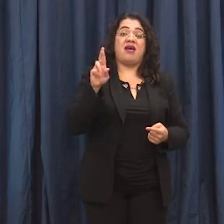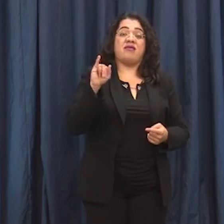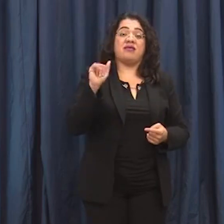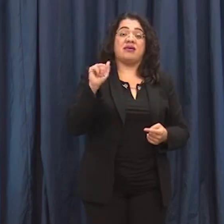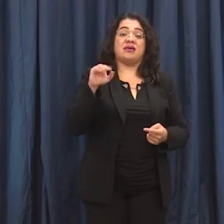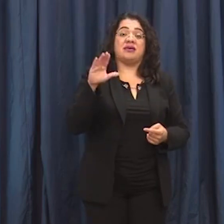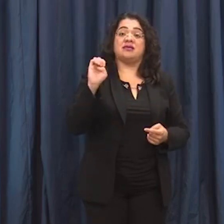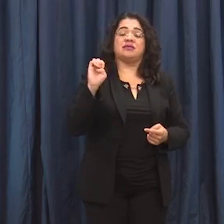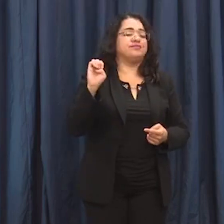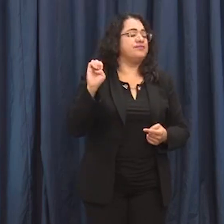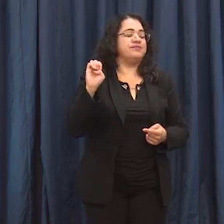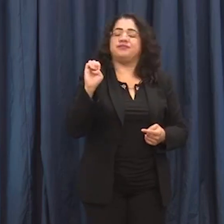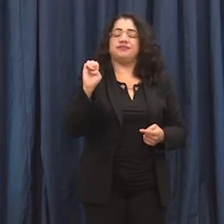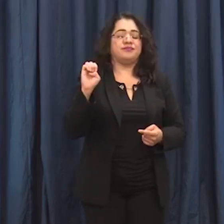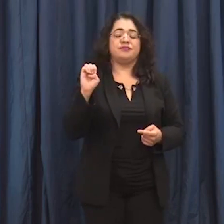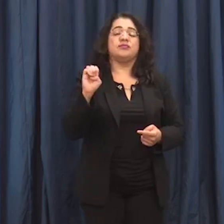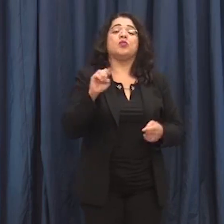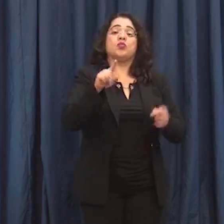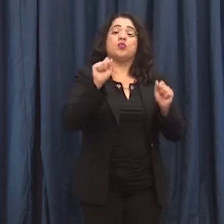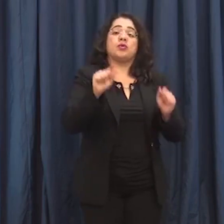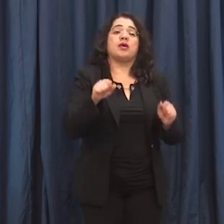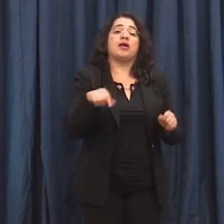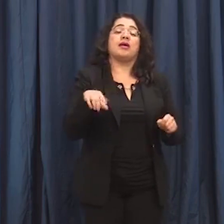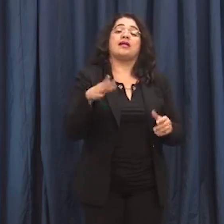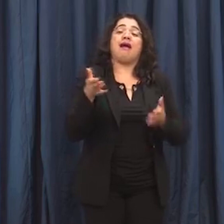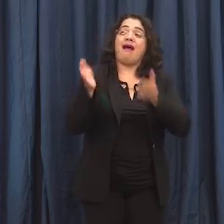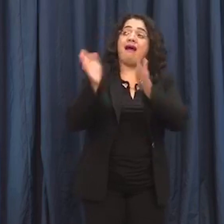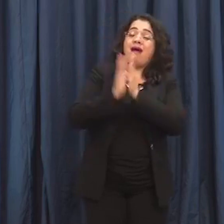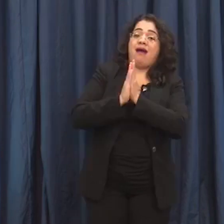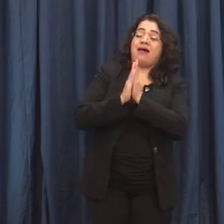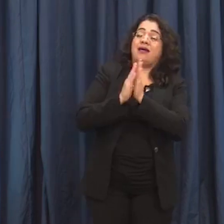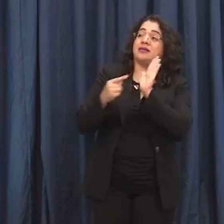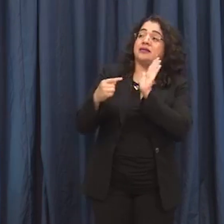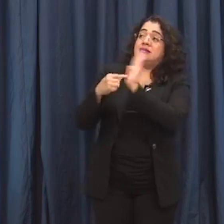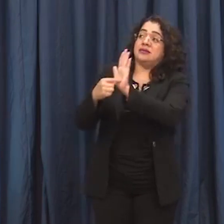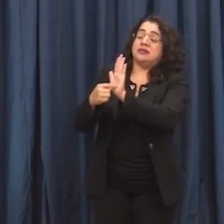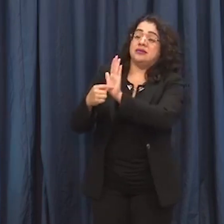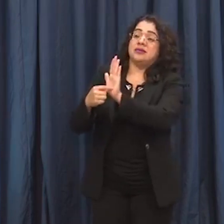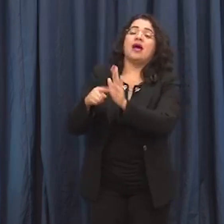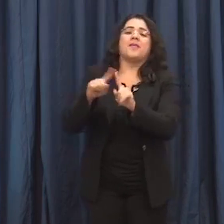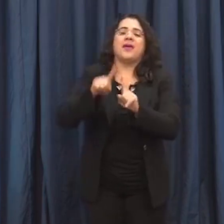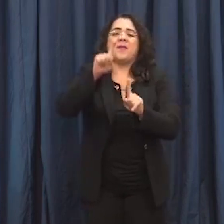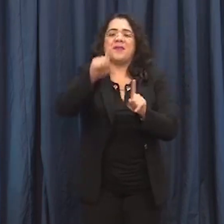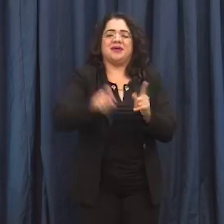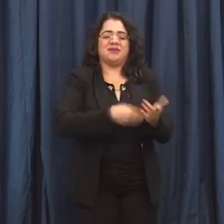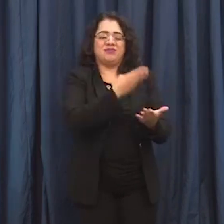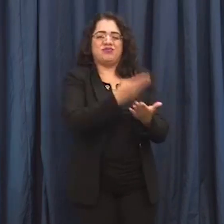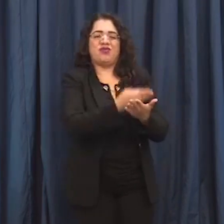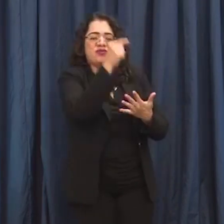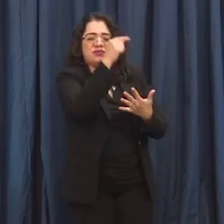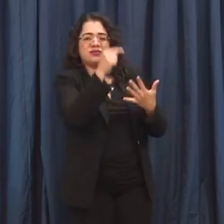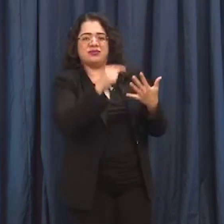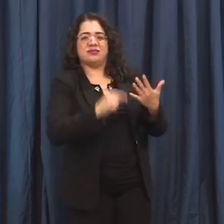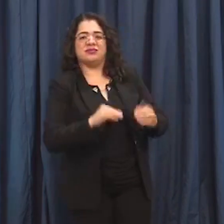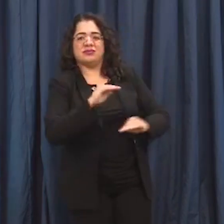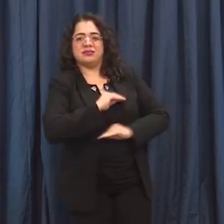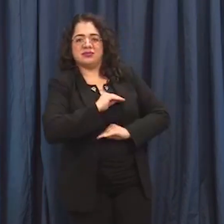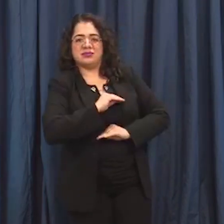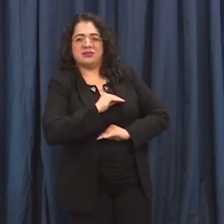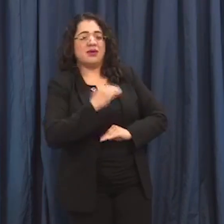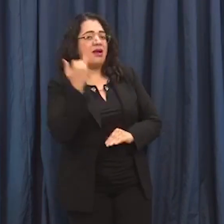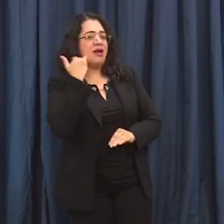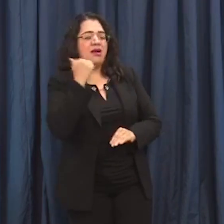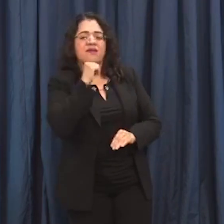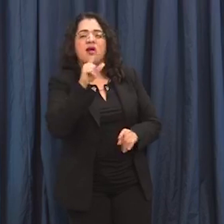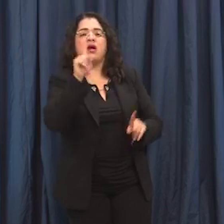variación pueden avanzar más rápidamente a través de la etapa 2. Sin ella, los condados pueden moverse al ritmo del estado.